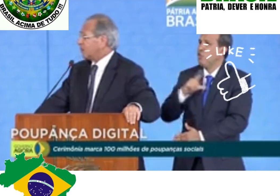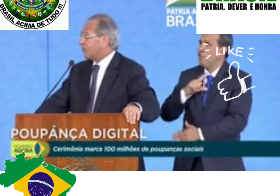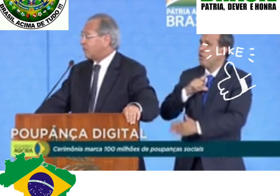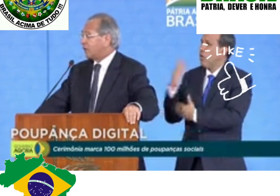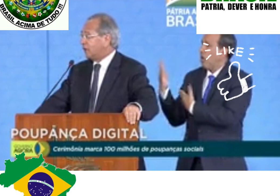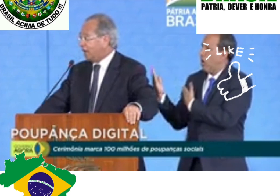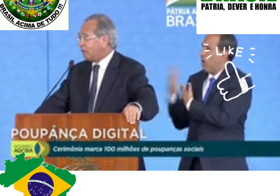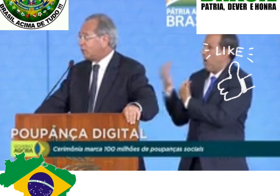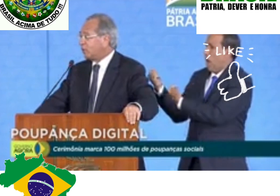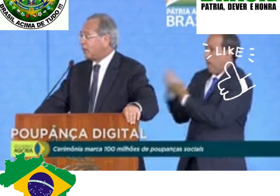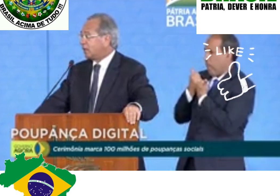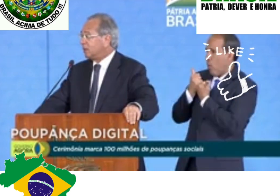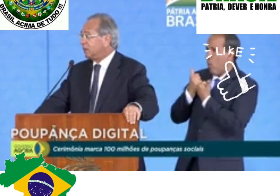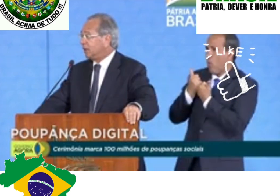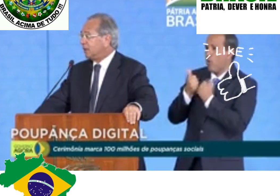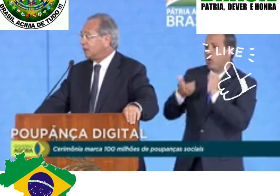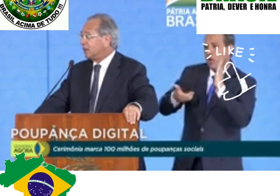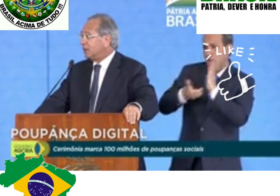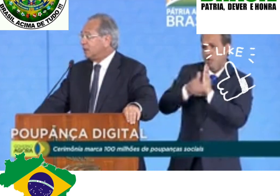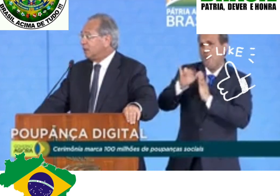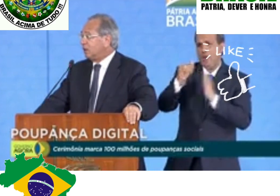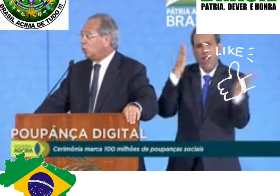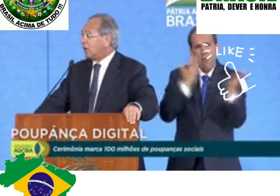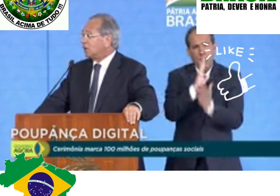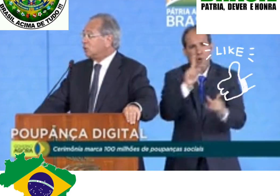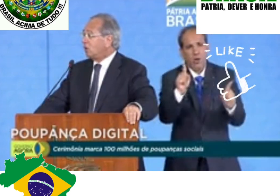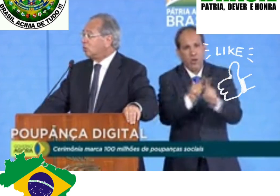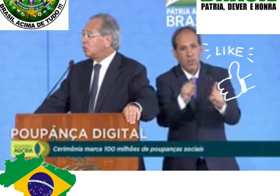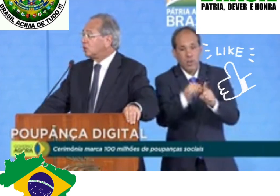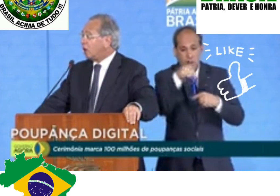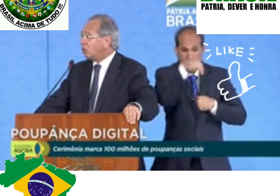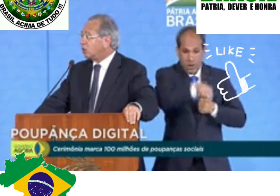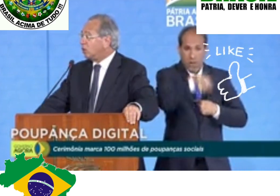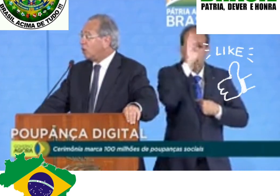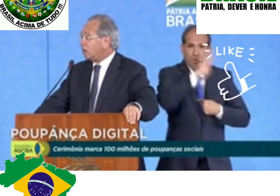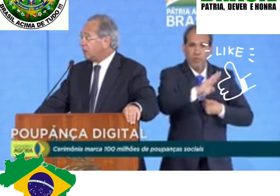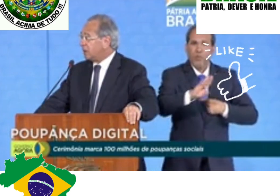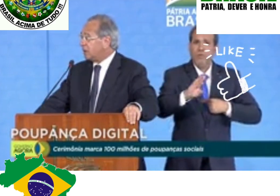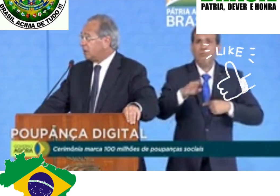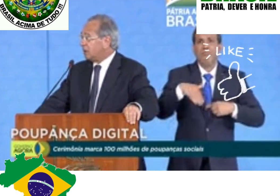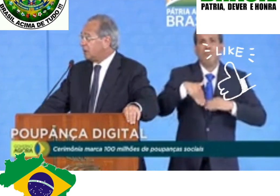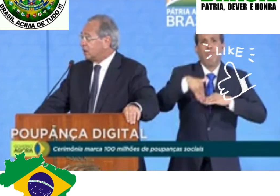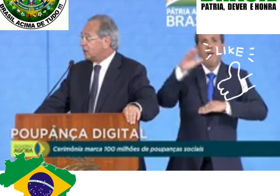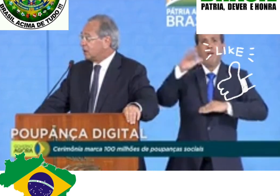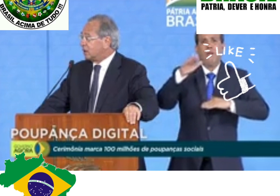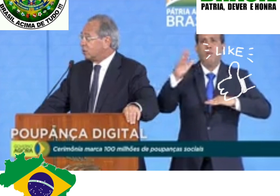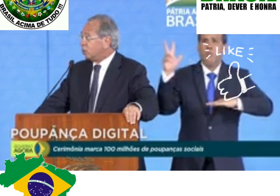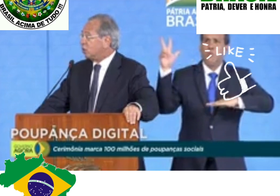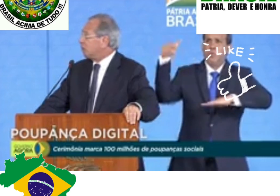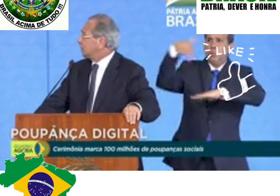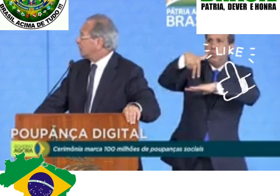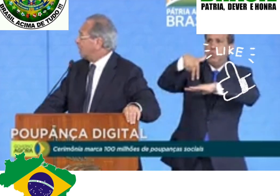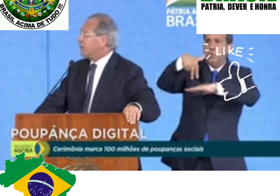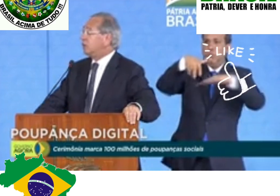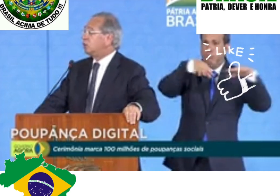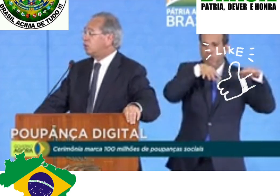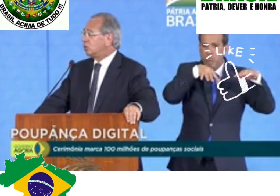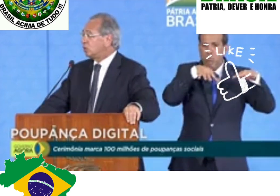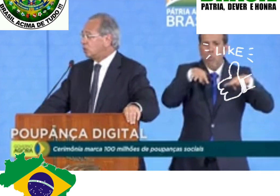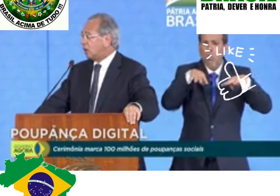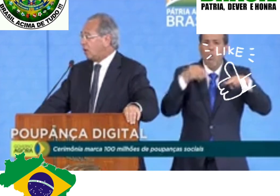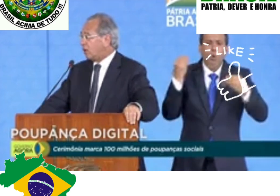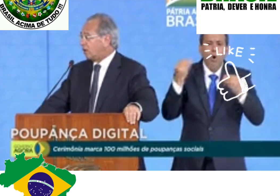Câmara, que deve aprovar também, e o Brasil dá um salto enorme do ponto de vista de